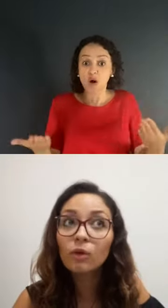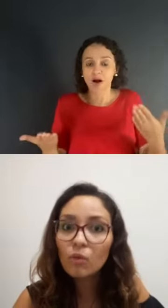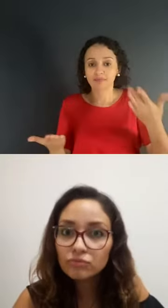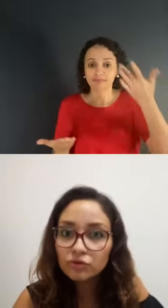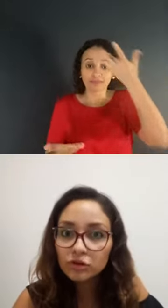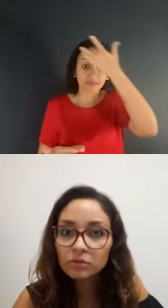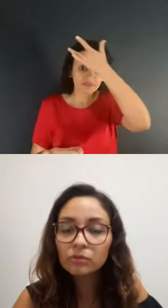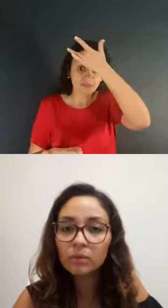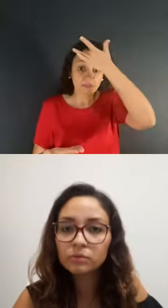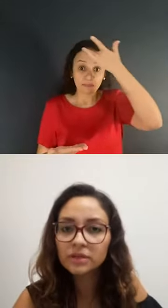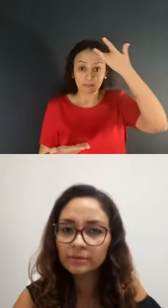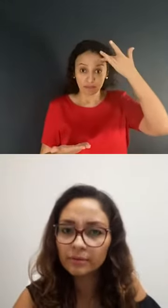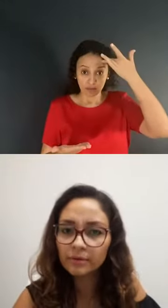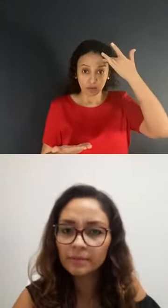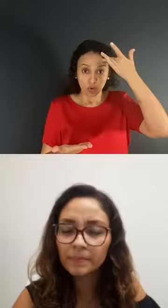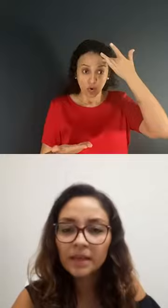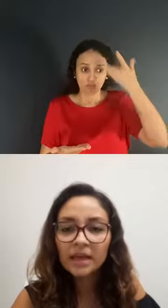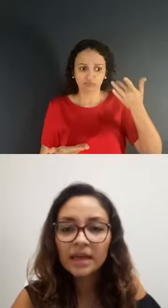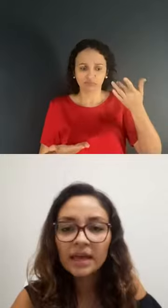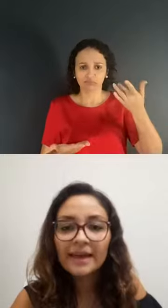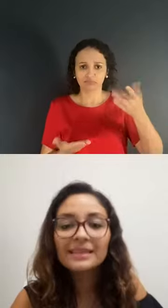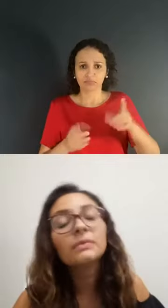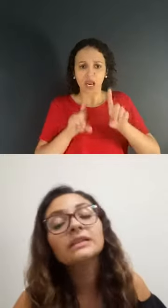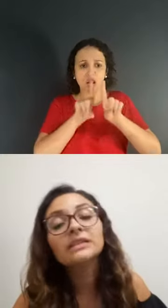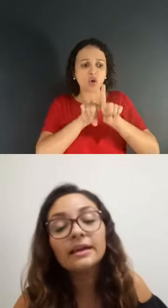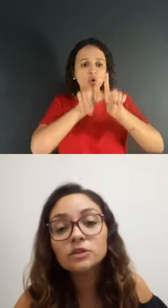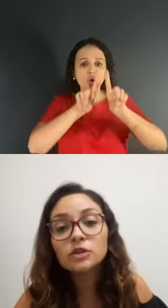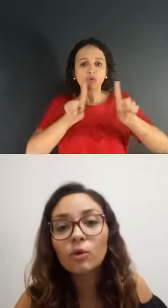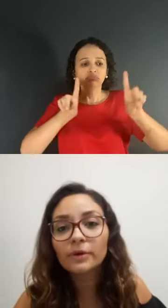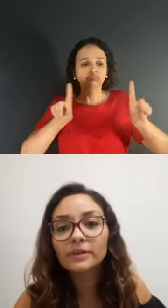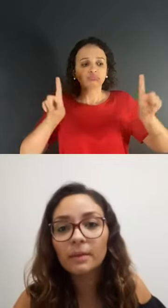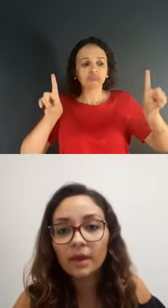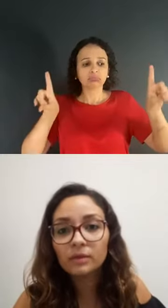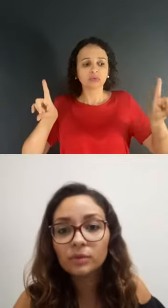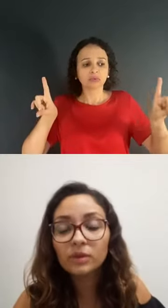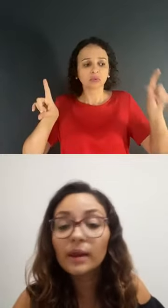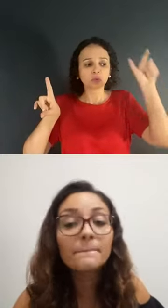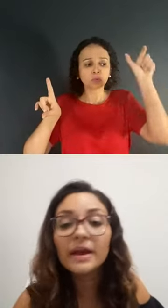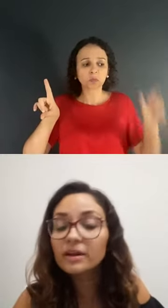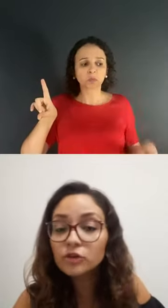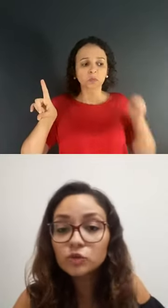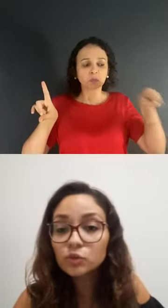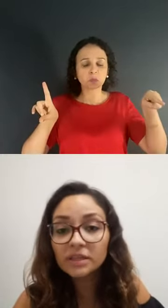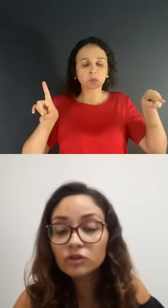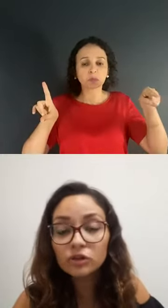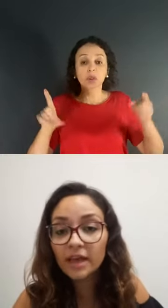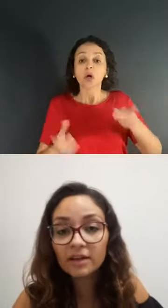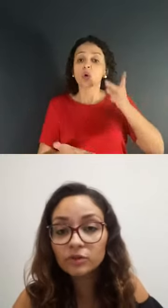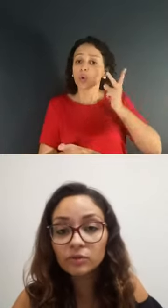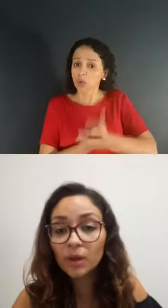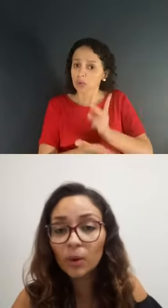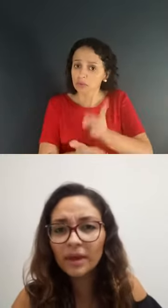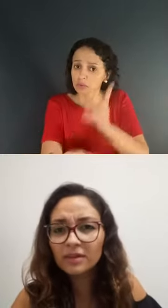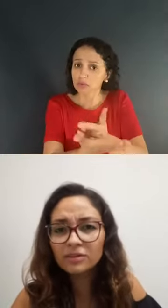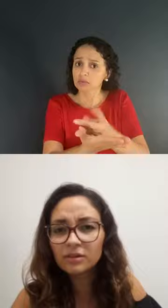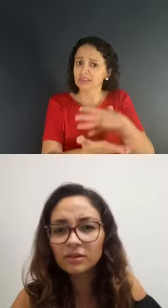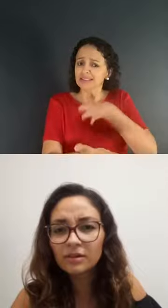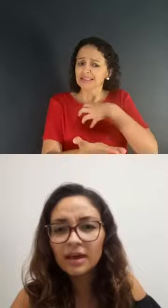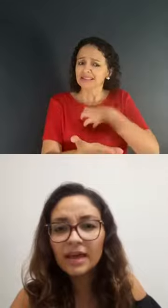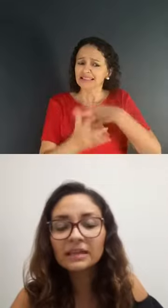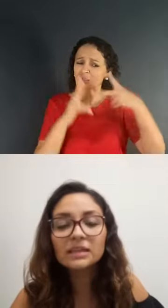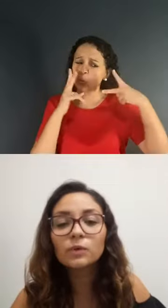está longe do abusador, ela mantém esse comportamento. Então ela perde a sua identidade